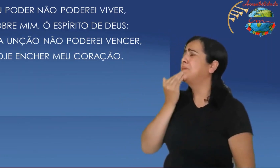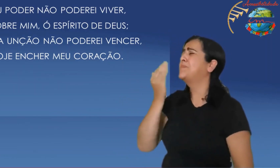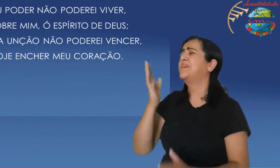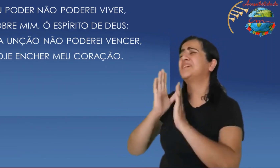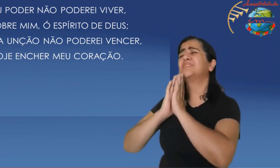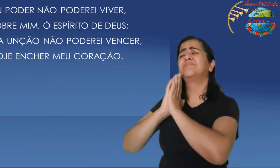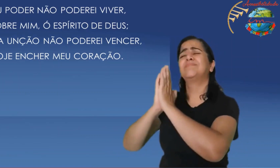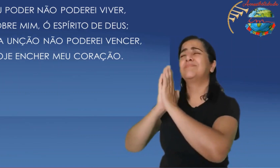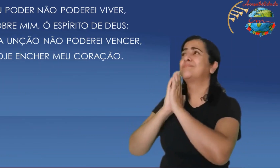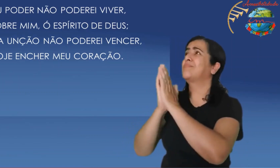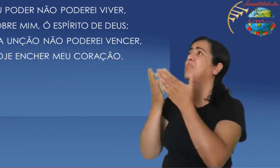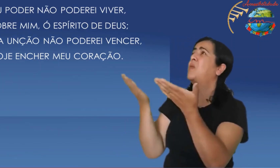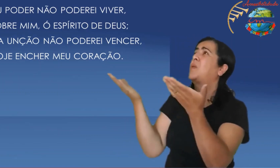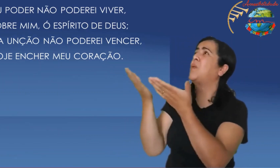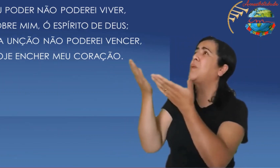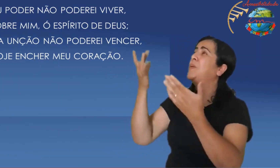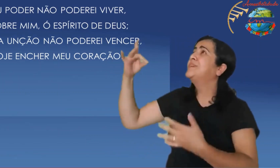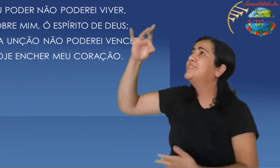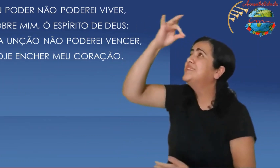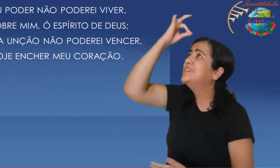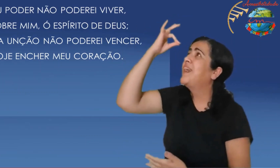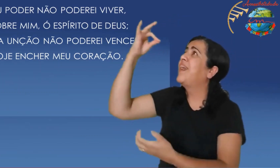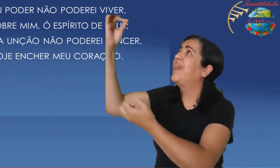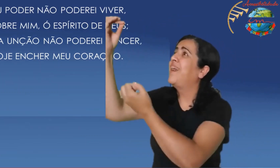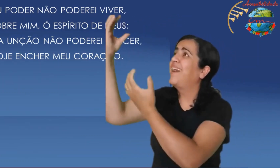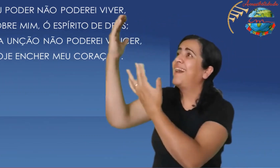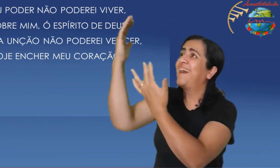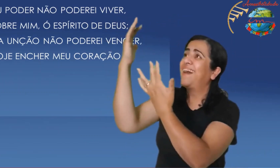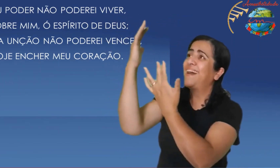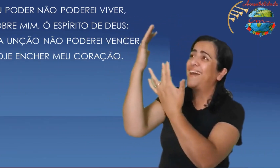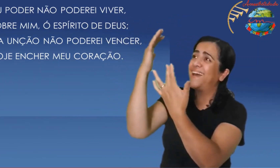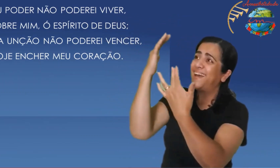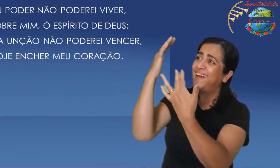Vem sobre mim, ó